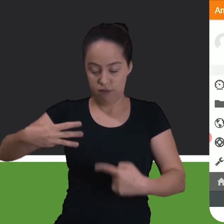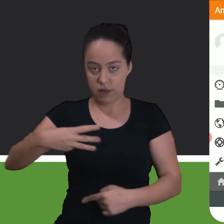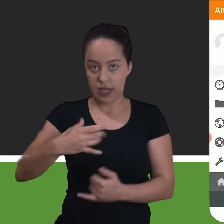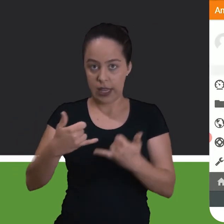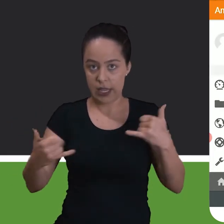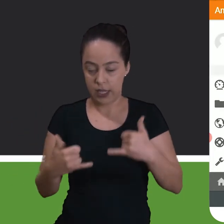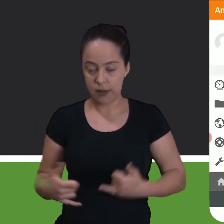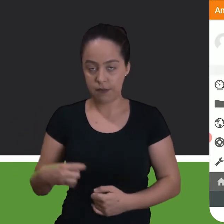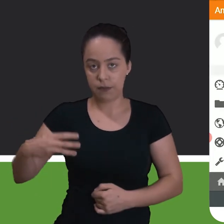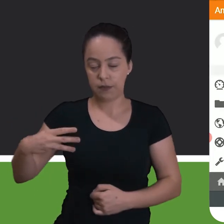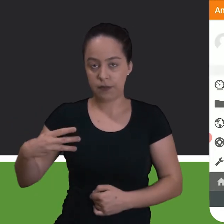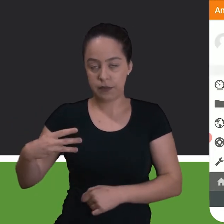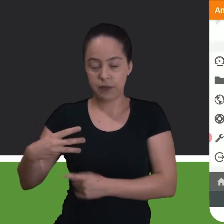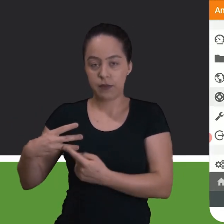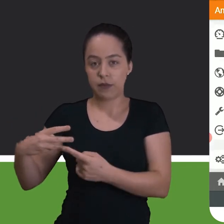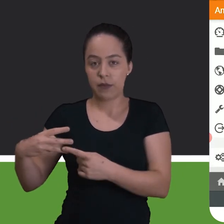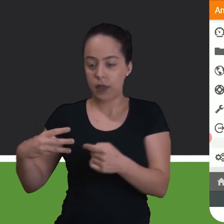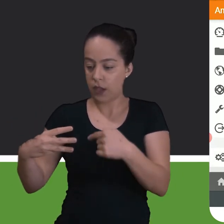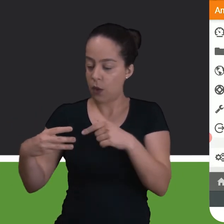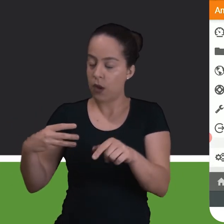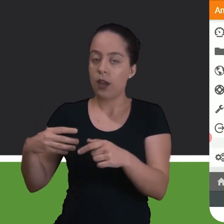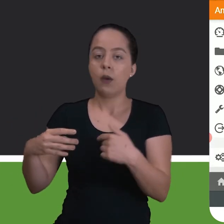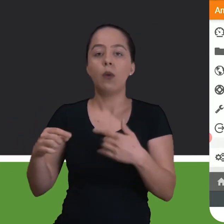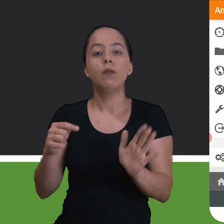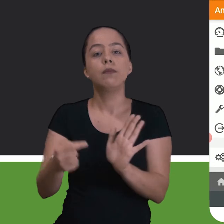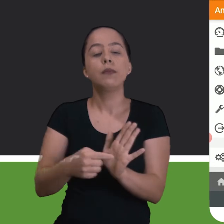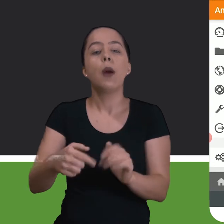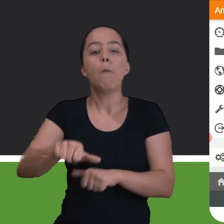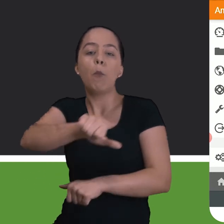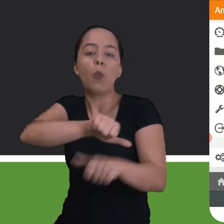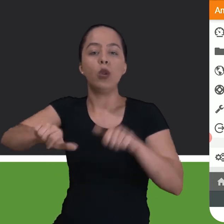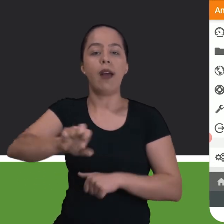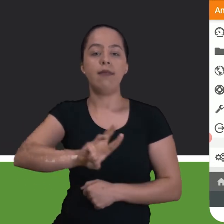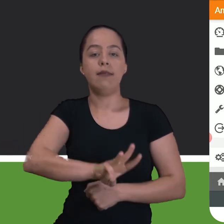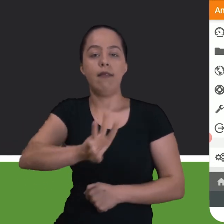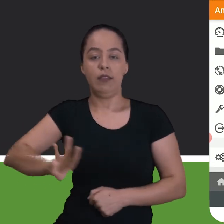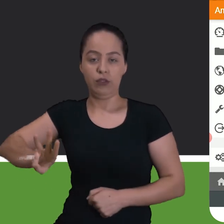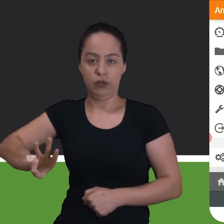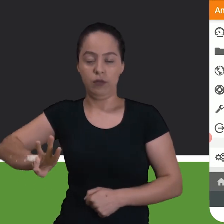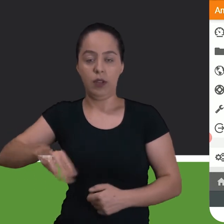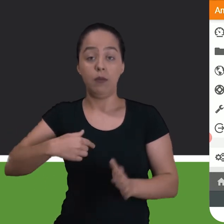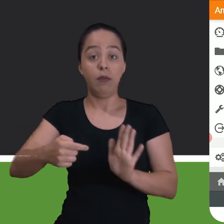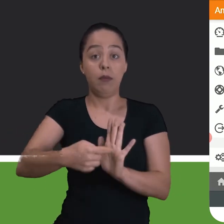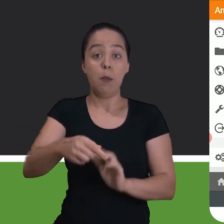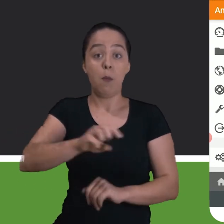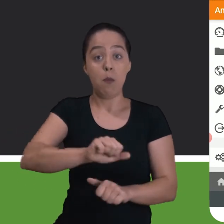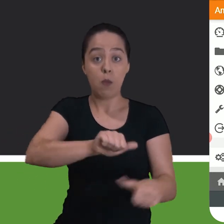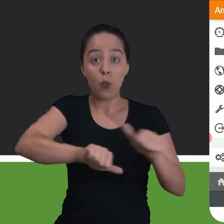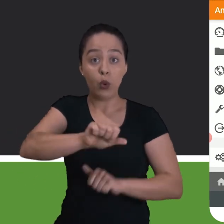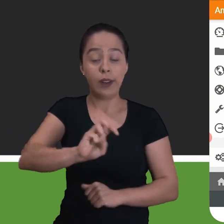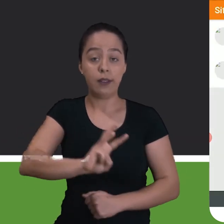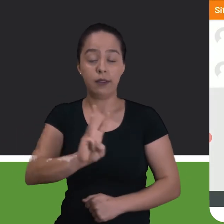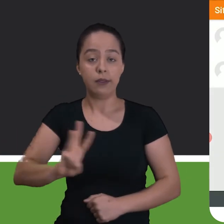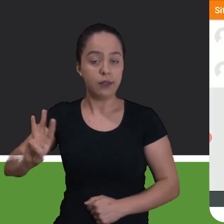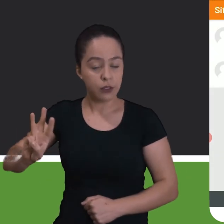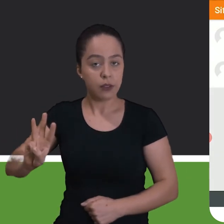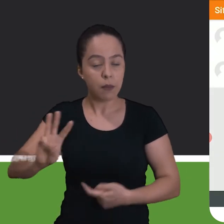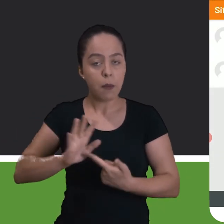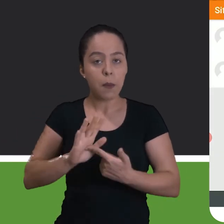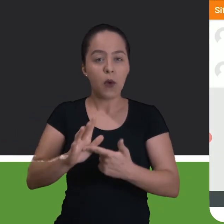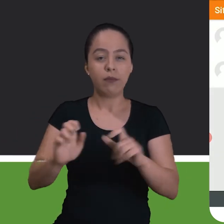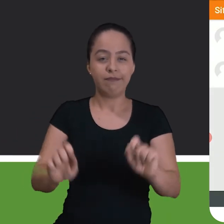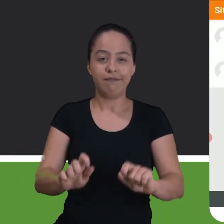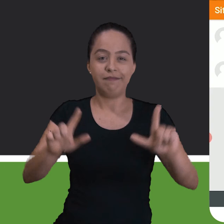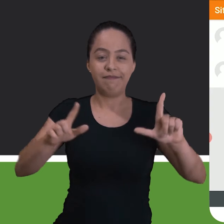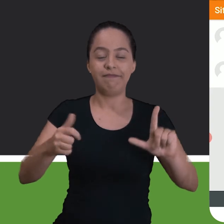embaixo o e passando para cima vou me mudar site então quando eu clico em mudar site